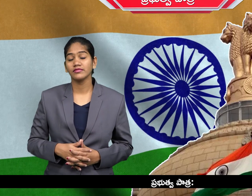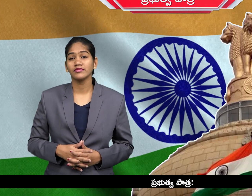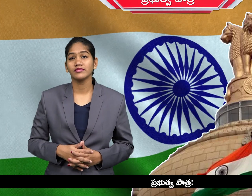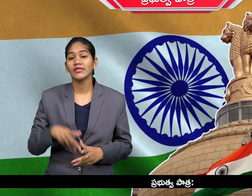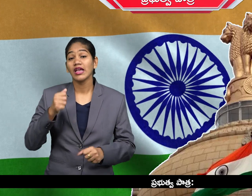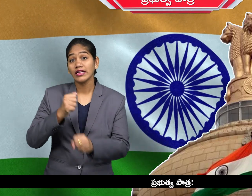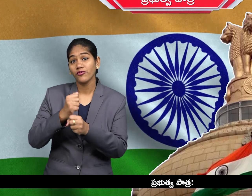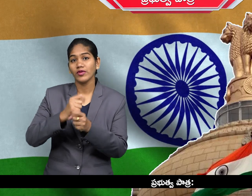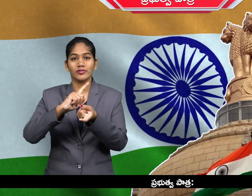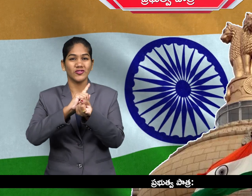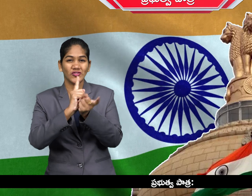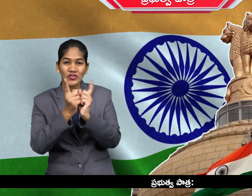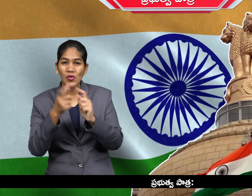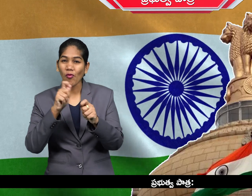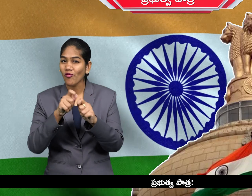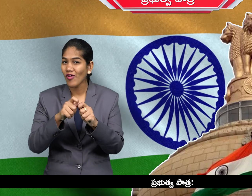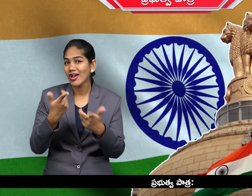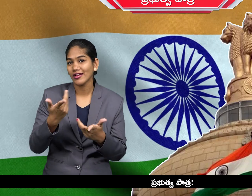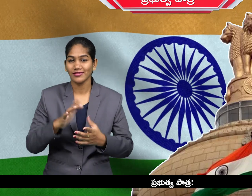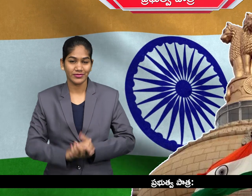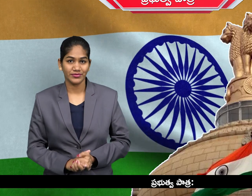ప్రభుత్వ పాత్ర.